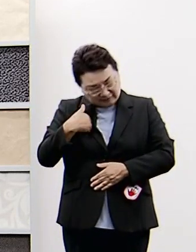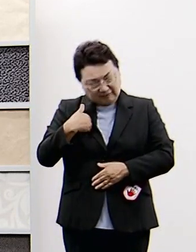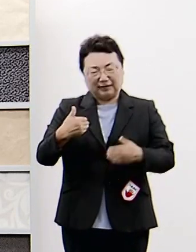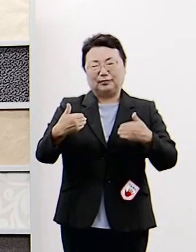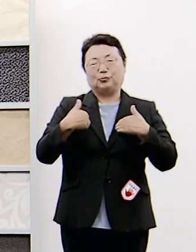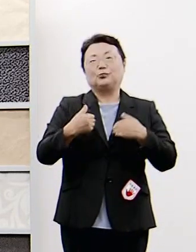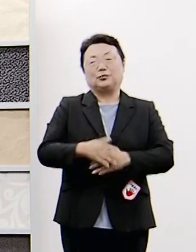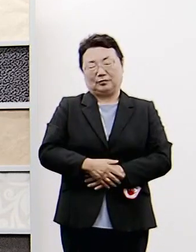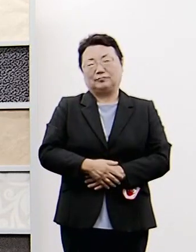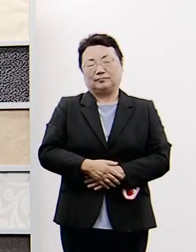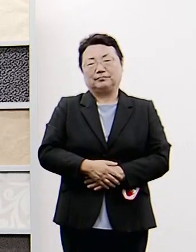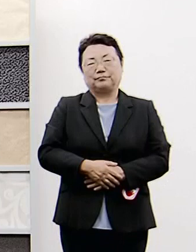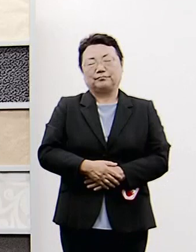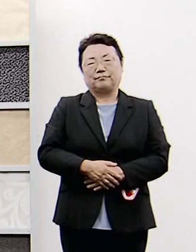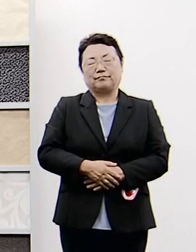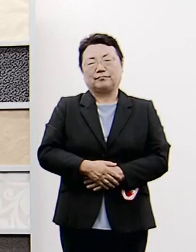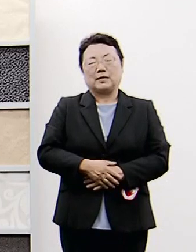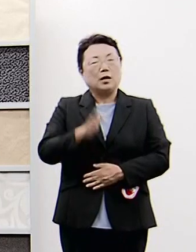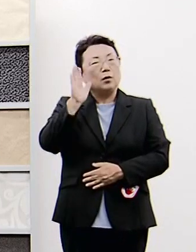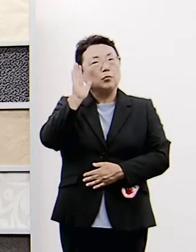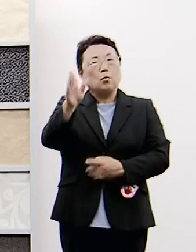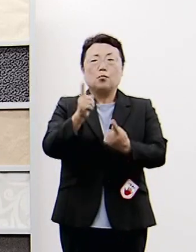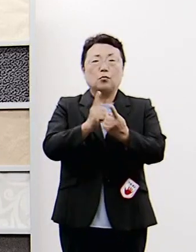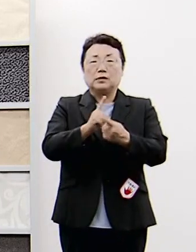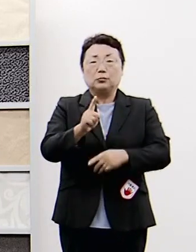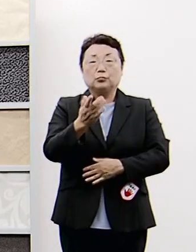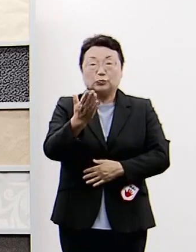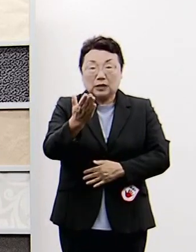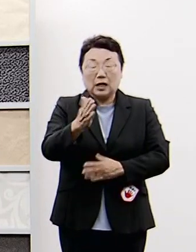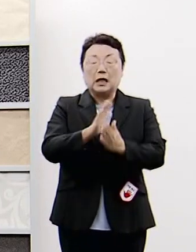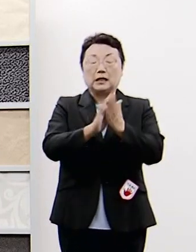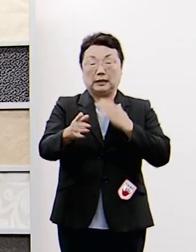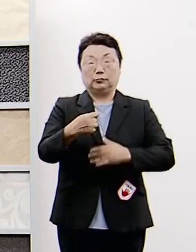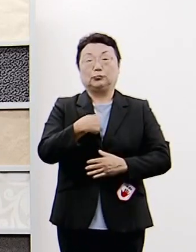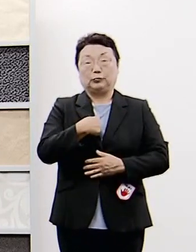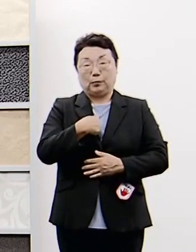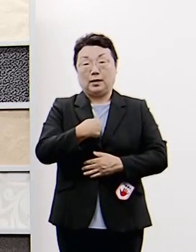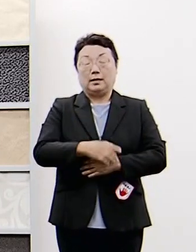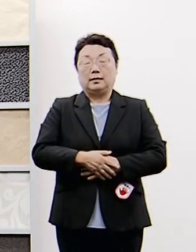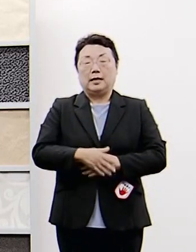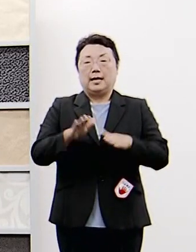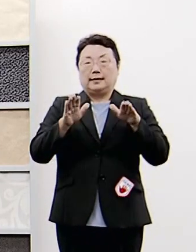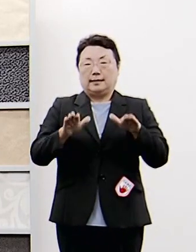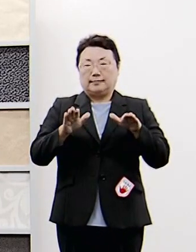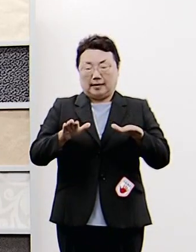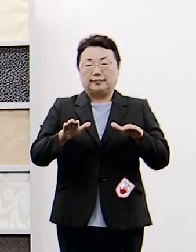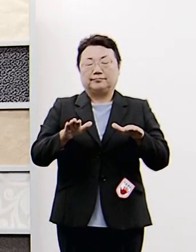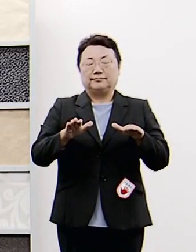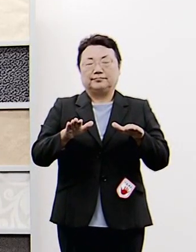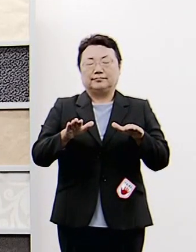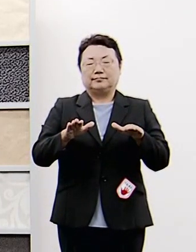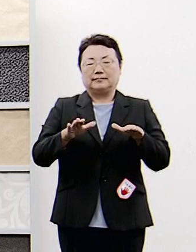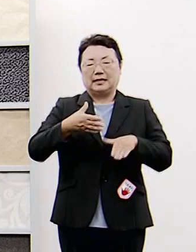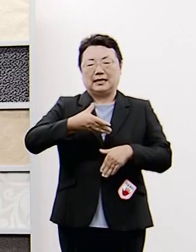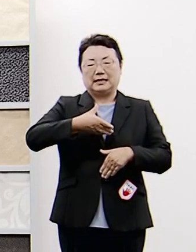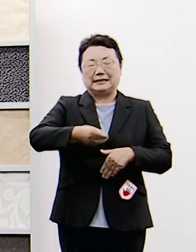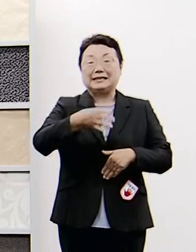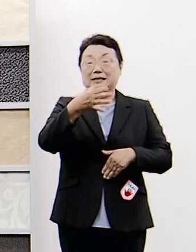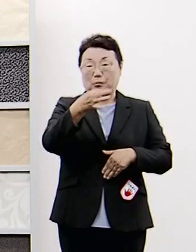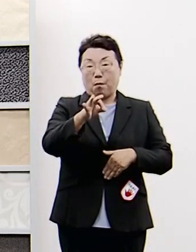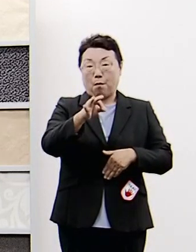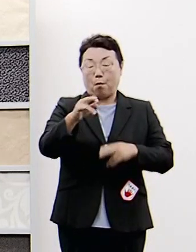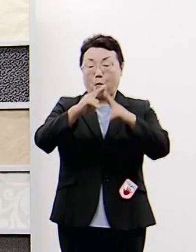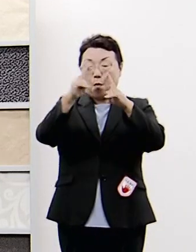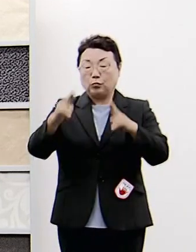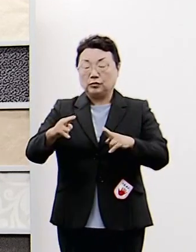であります今後の対応でございますが県といたしましては現在の賃料の額